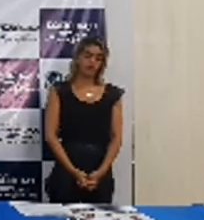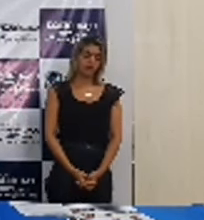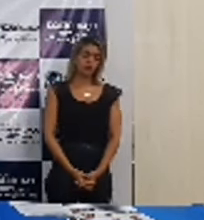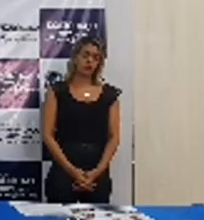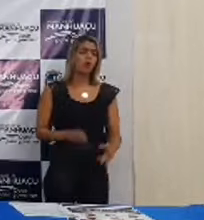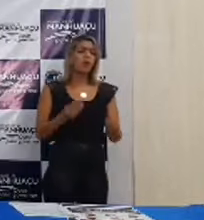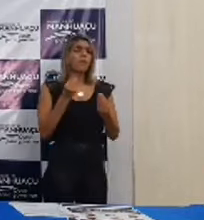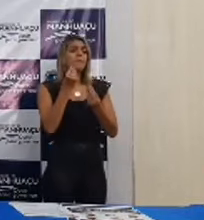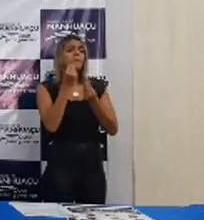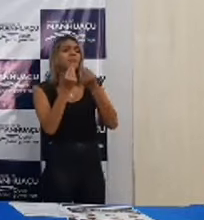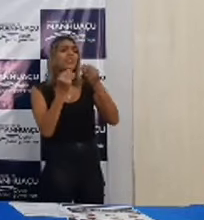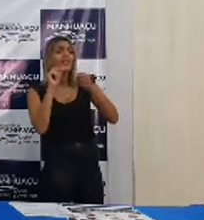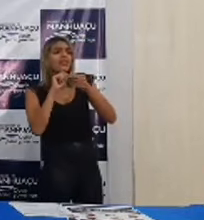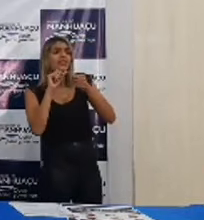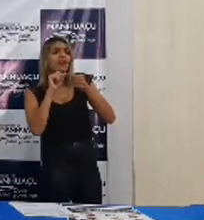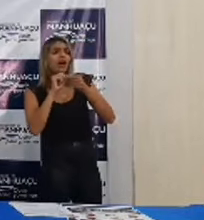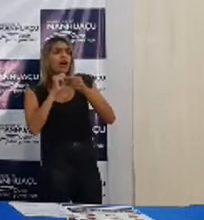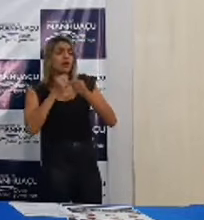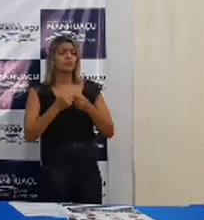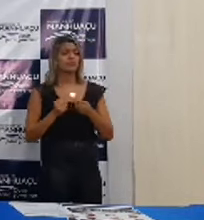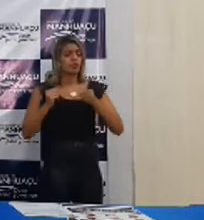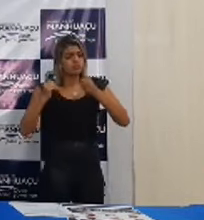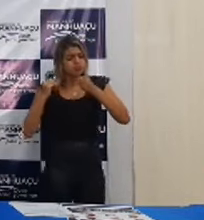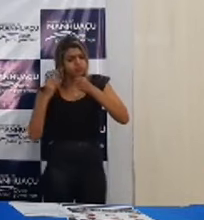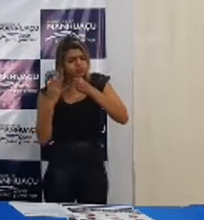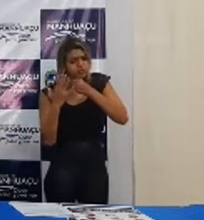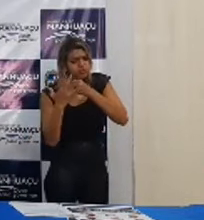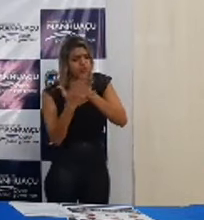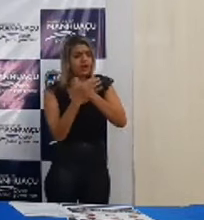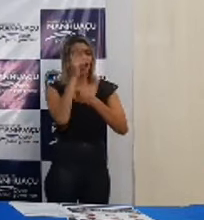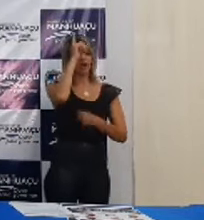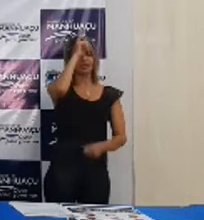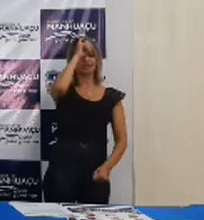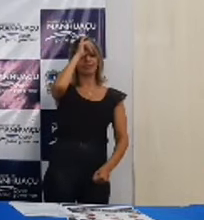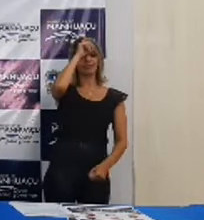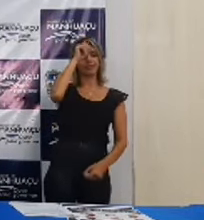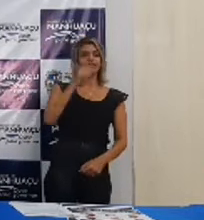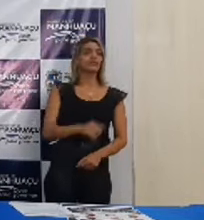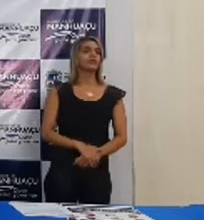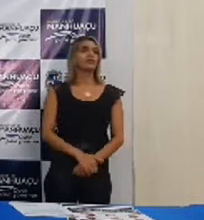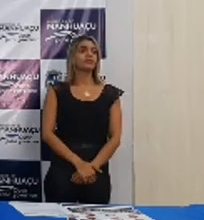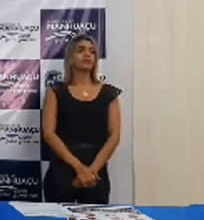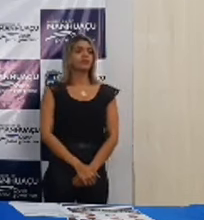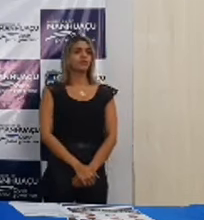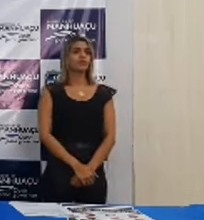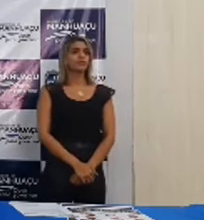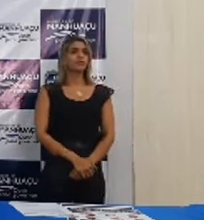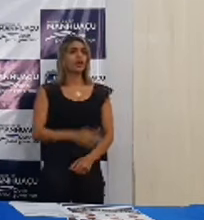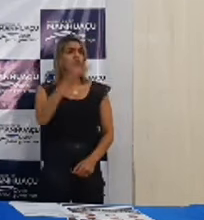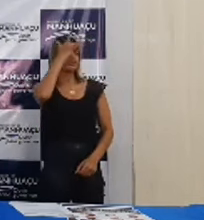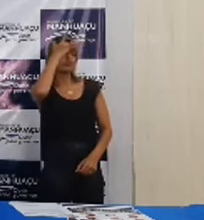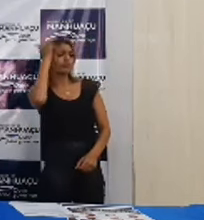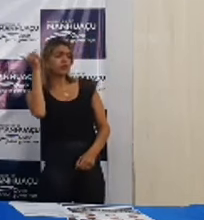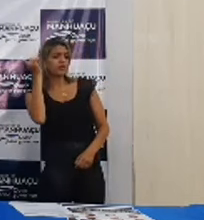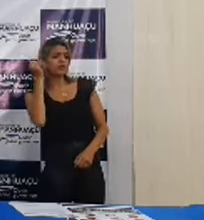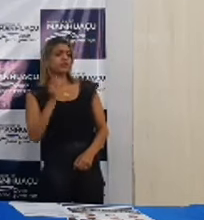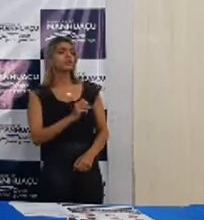realmente evitar a propagação do vírus e que o hospital não atinja sua capacidade máxima de atendimento? Muito